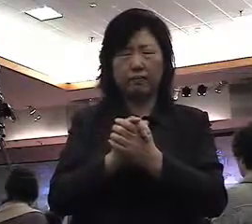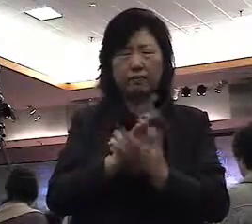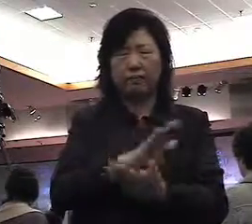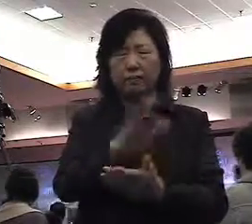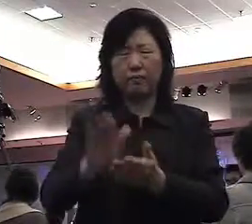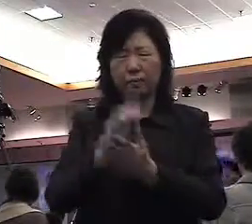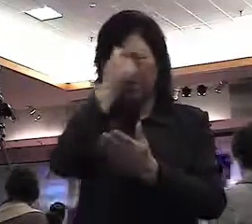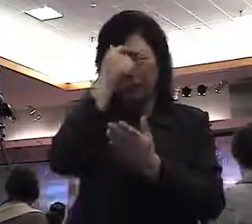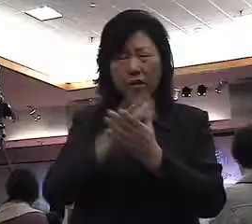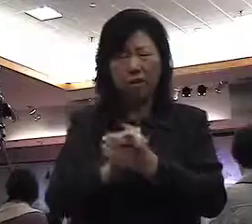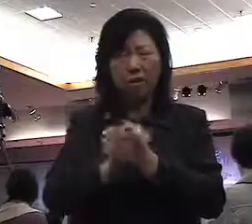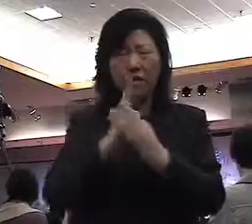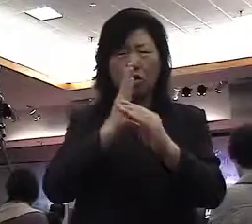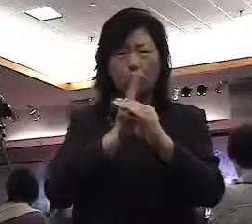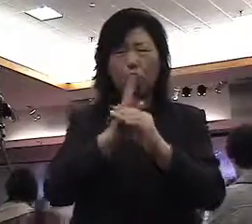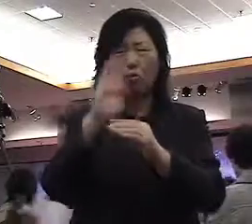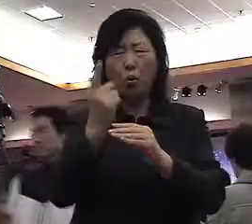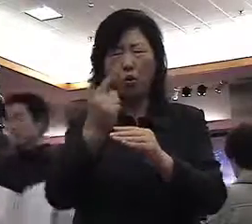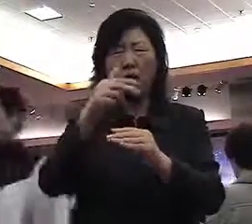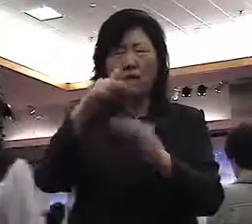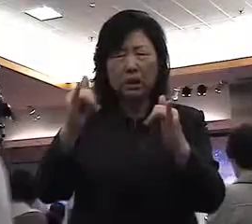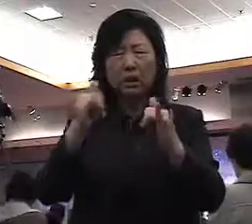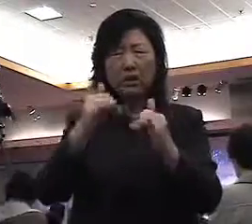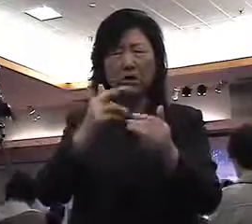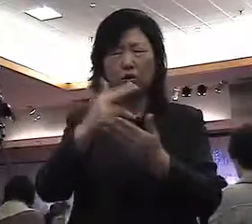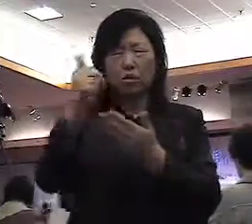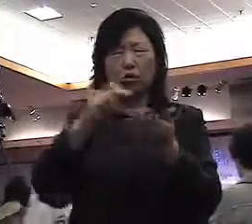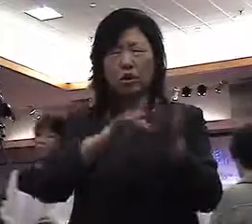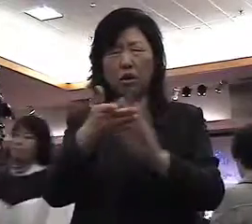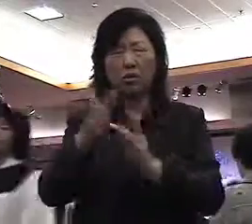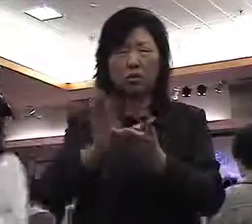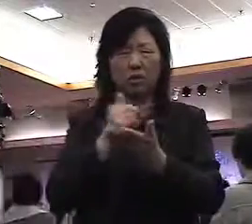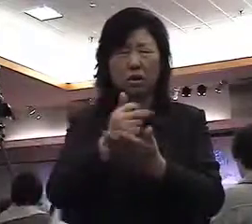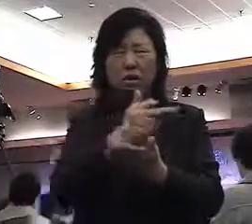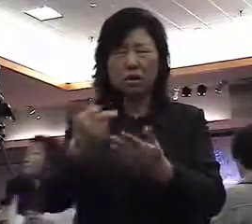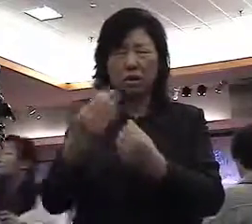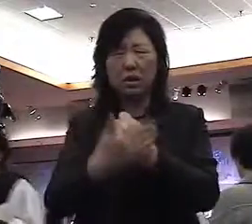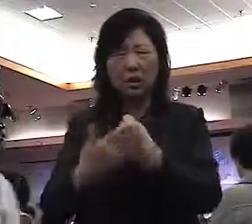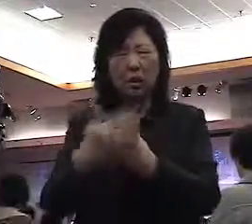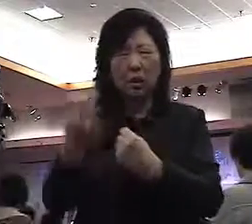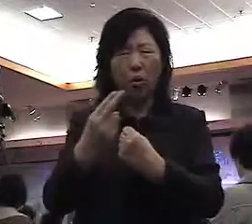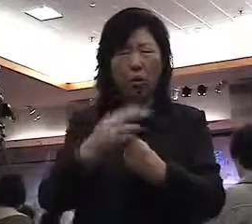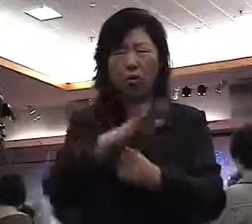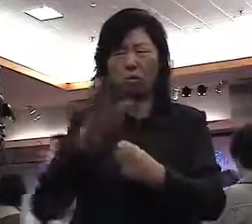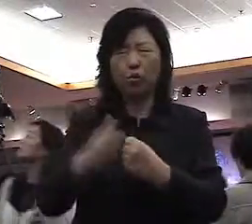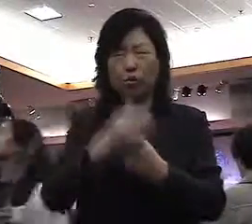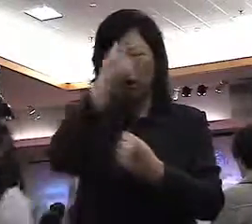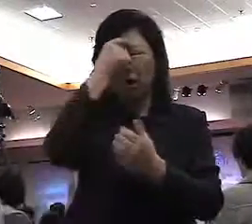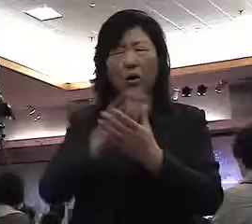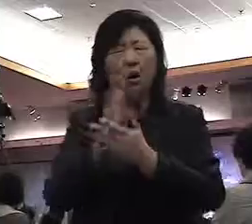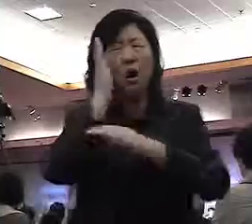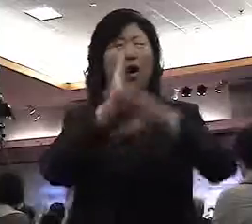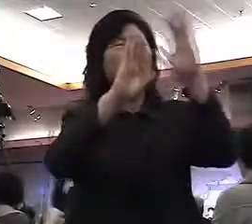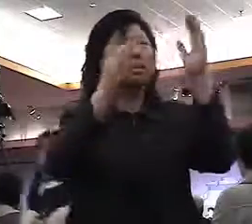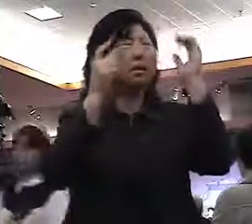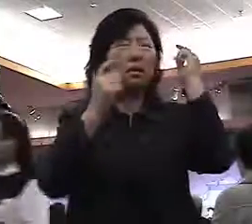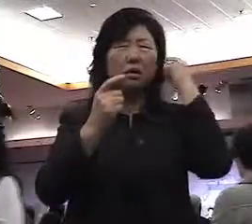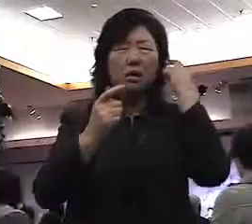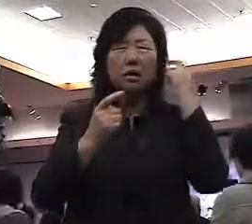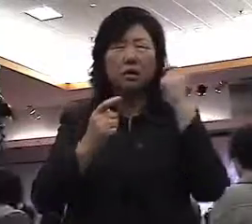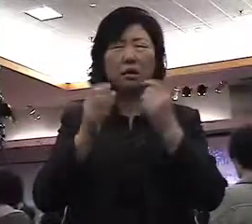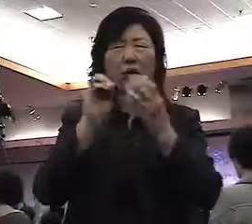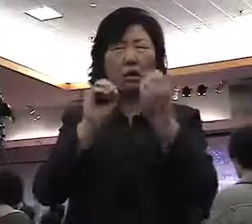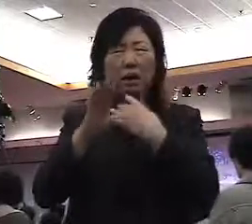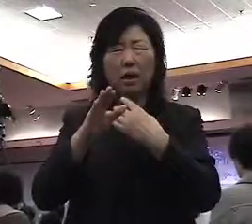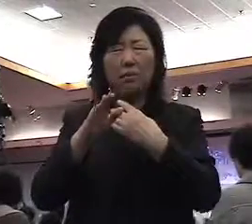우리의 기도의 중보자가 되신 우리 주님 예수 그리스도의 크신 은혜와 우리의 기도를 하늘에서 들으시며 응답하기를